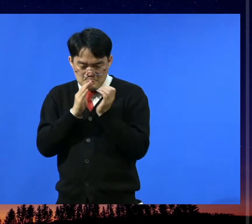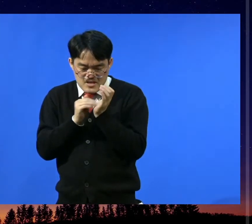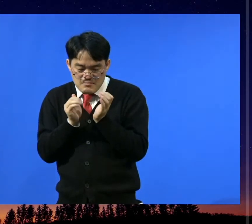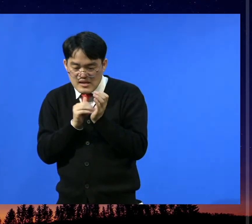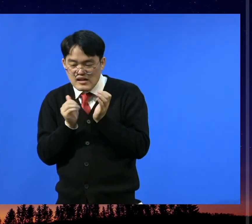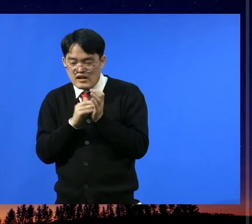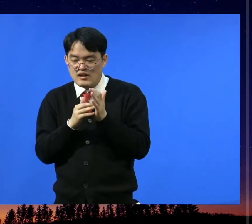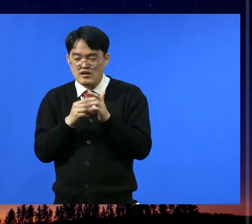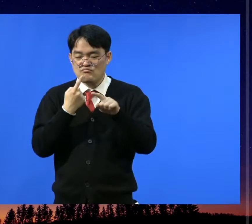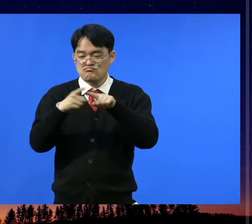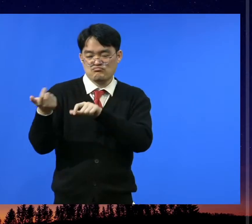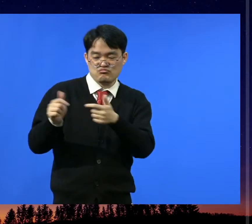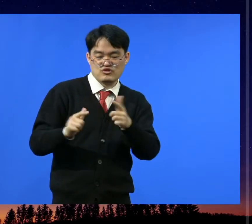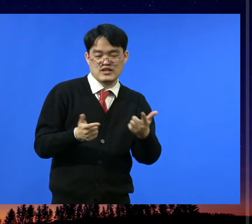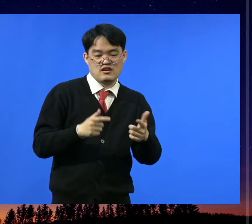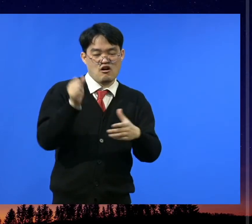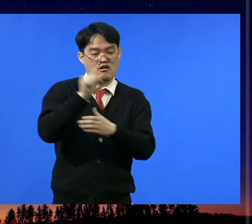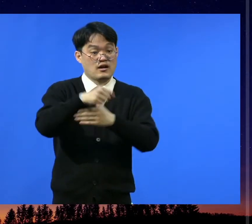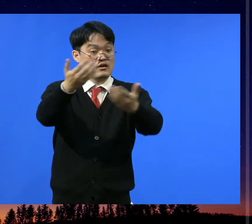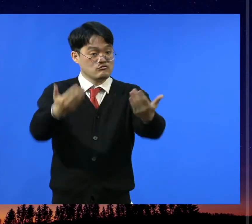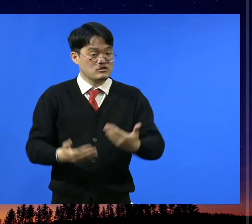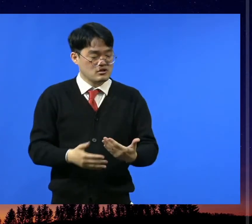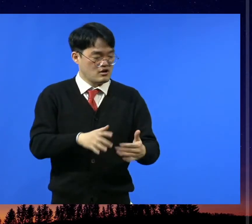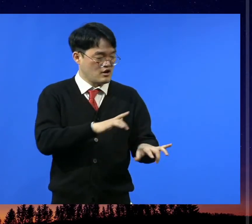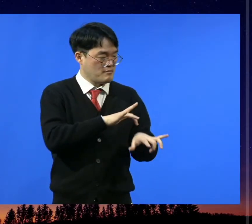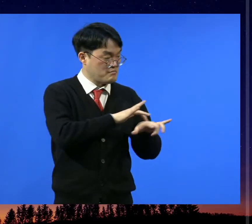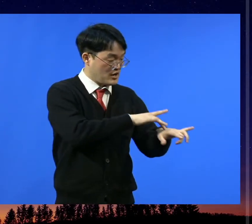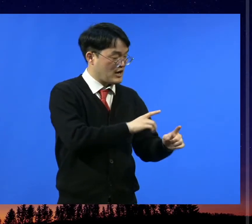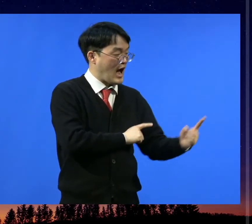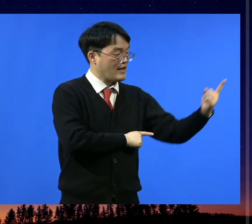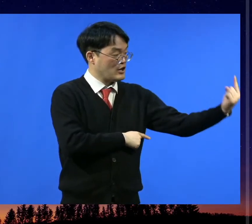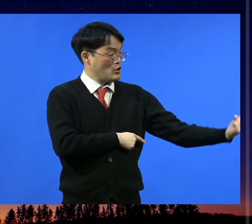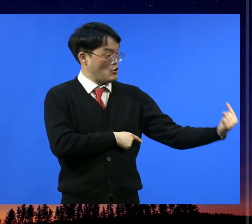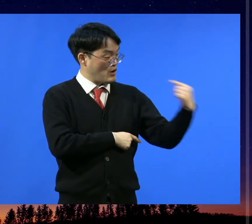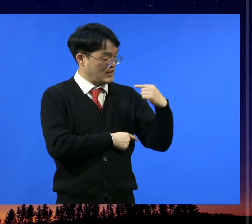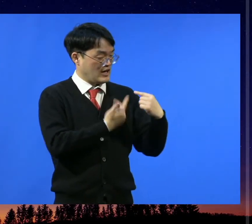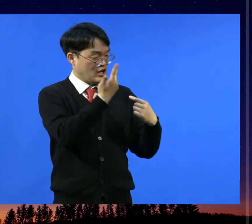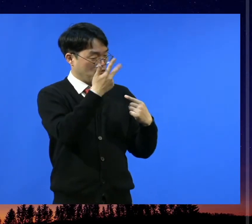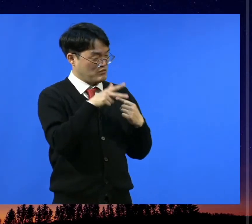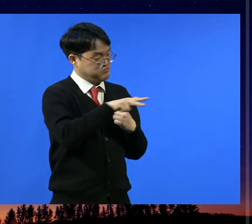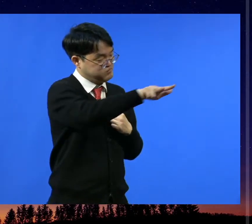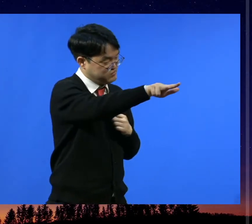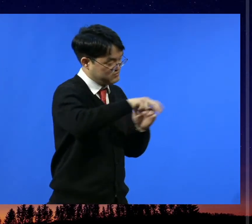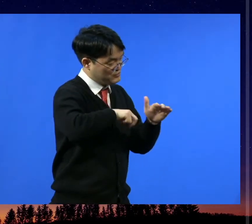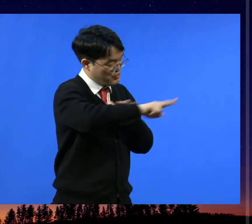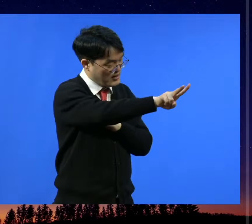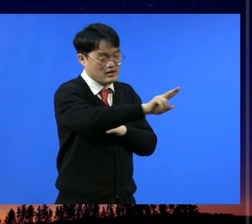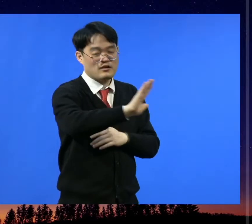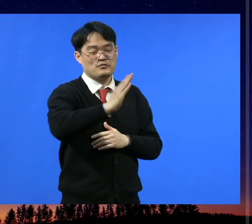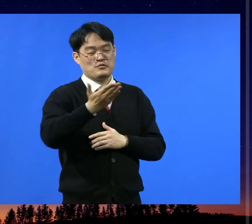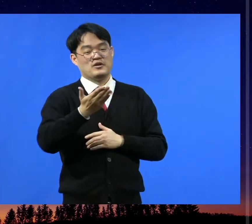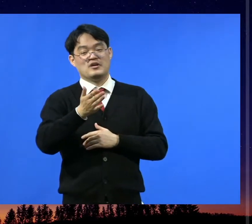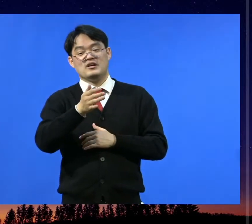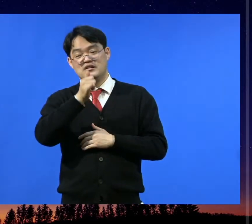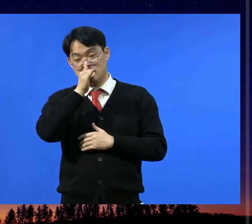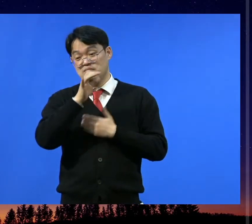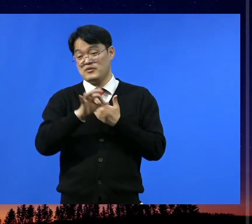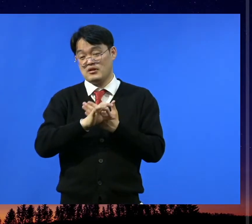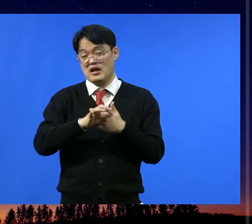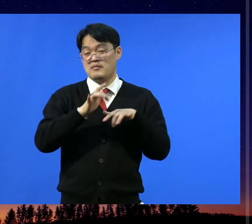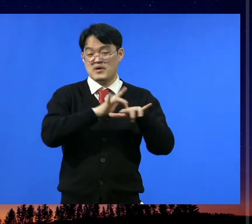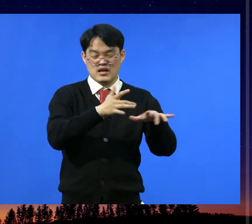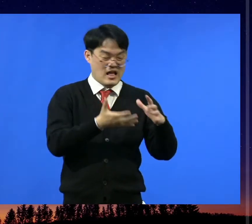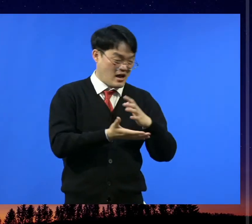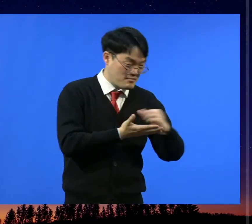우리에게 허락하셔서 마귀가 한 길로 갔다가 7길로 도망가는 역사가 일어난다면, 마귀에게 빼앗겼던 모든